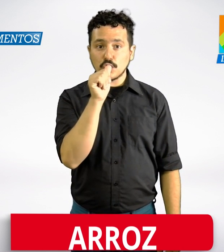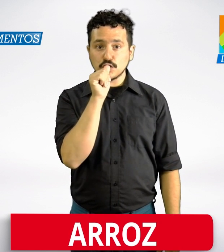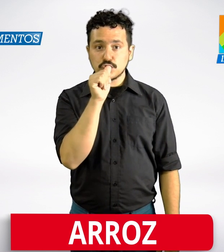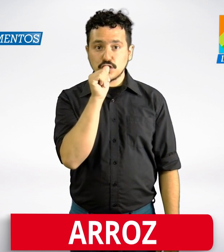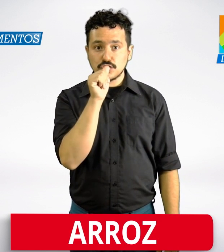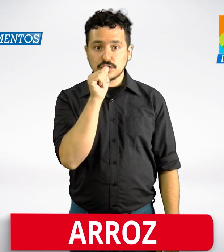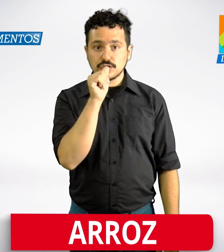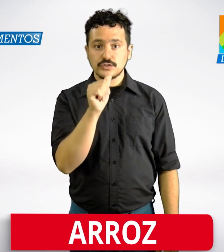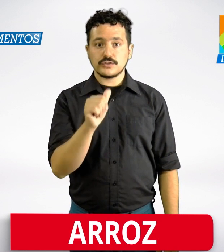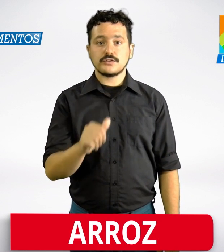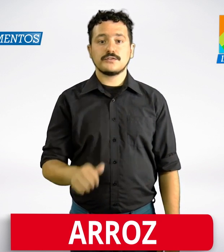arroz,